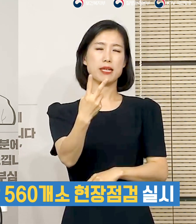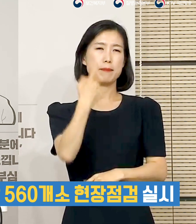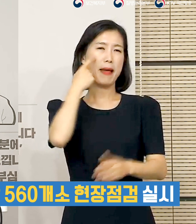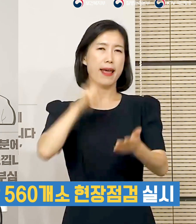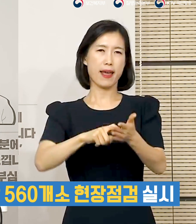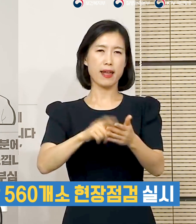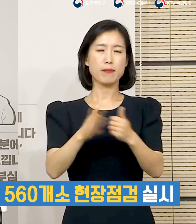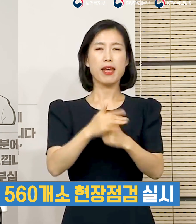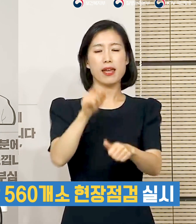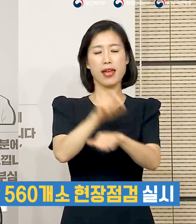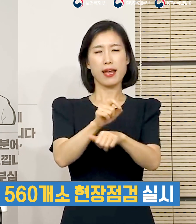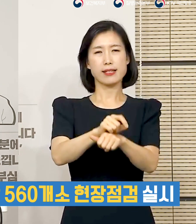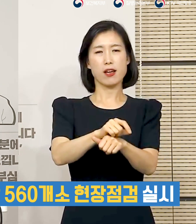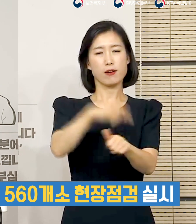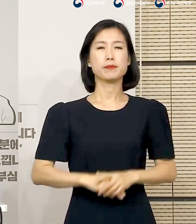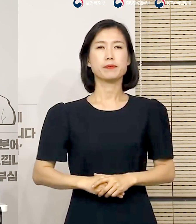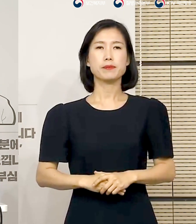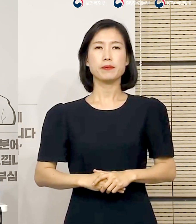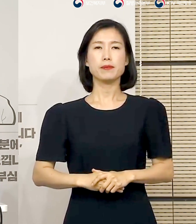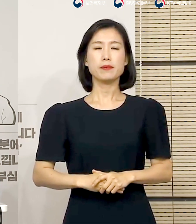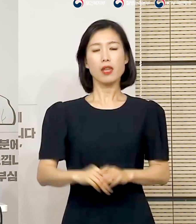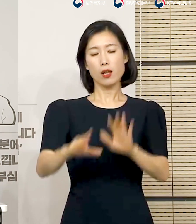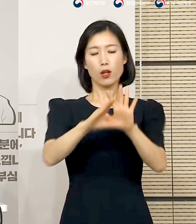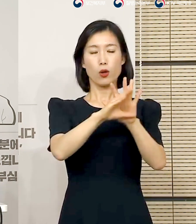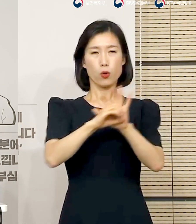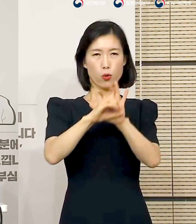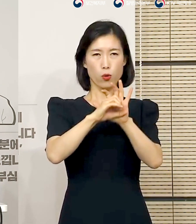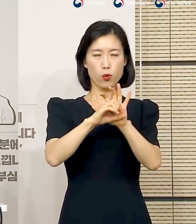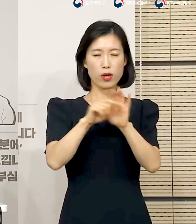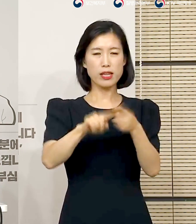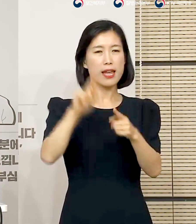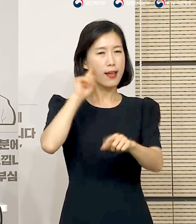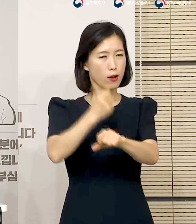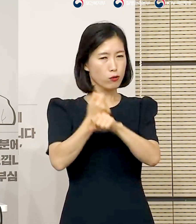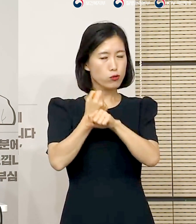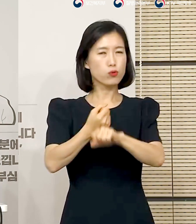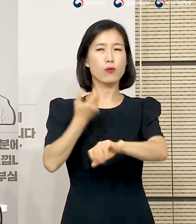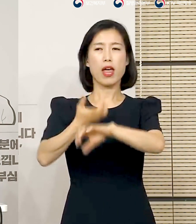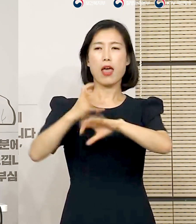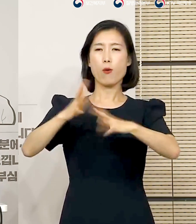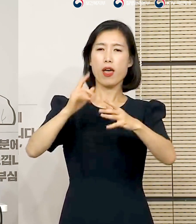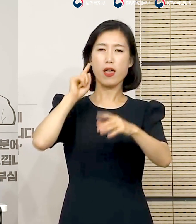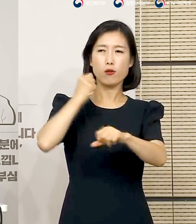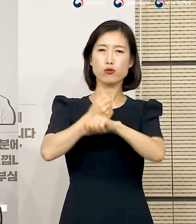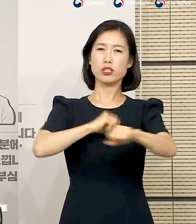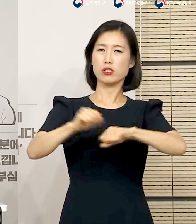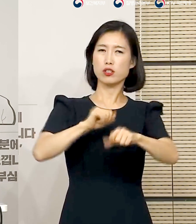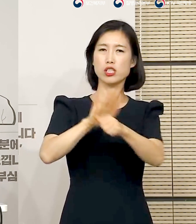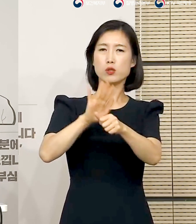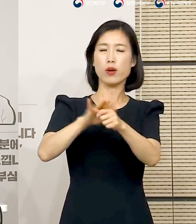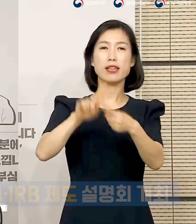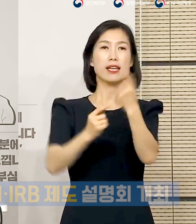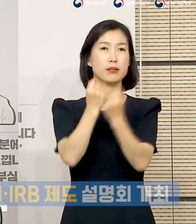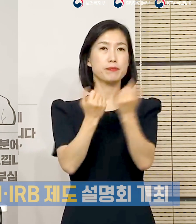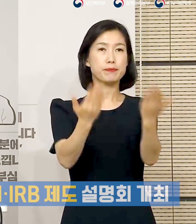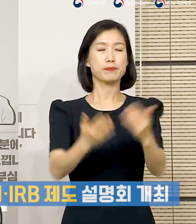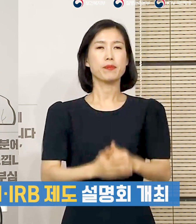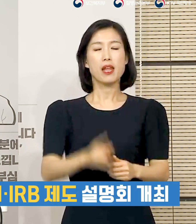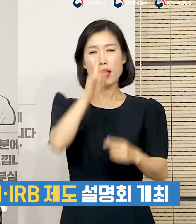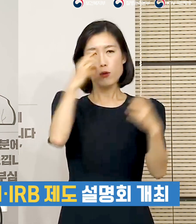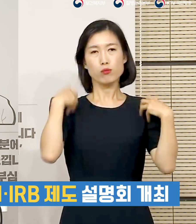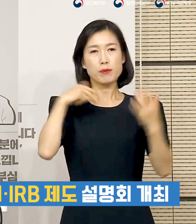발견하고 행정지도를 시행하였습니다. 코로나19의 연구와 해외활동 지원에 대해 설명드리겠습니다.